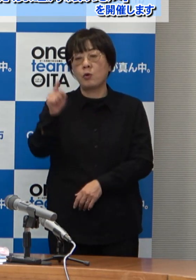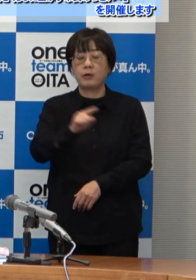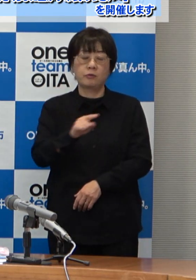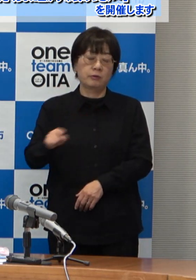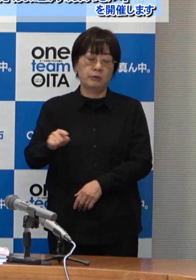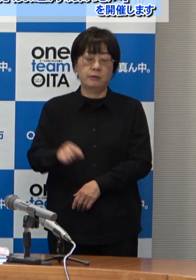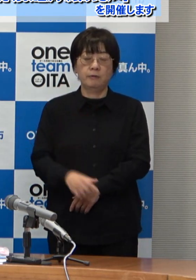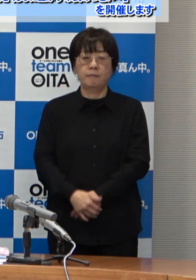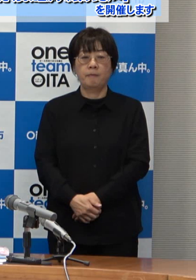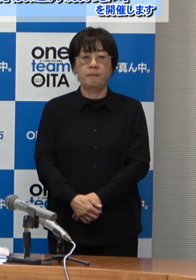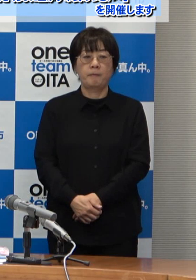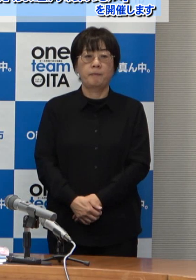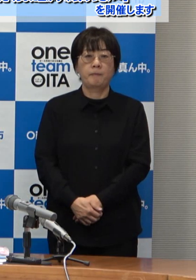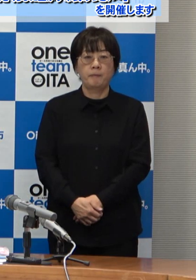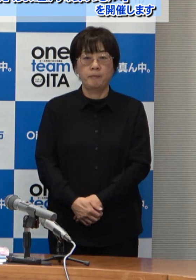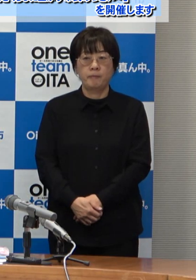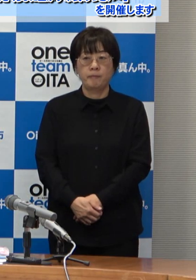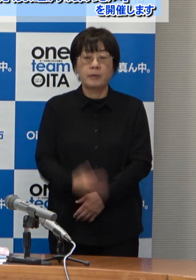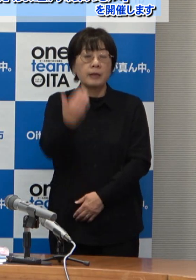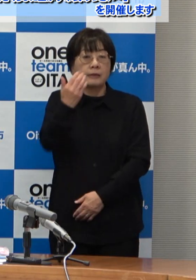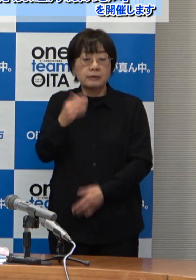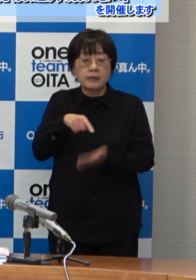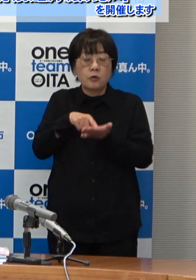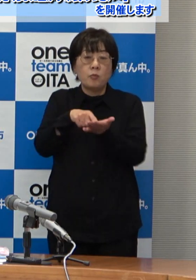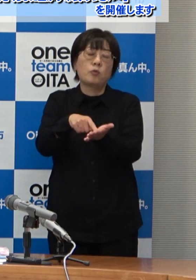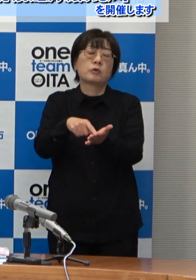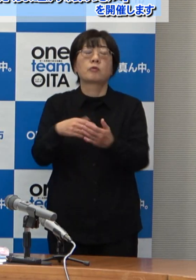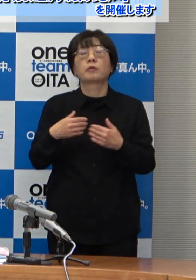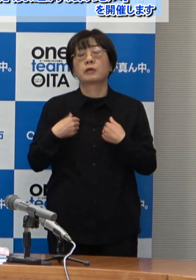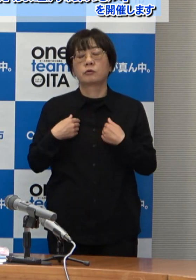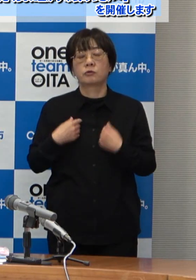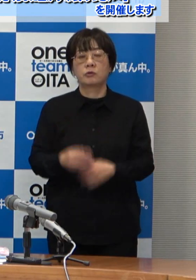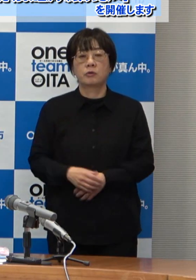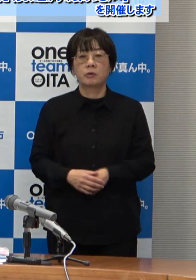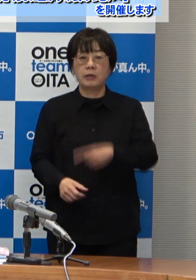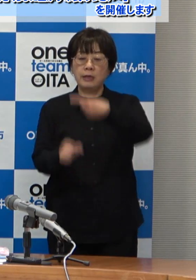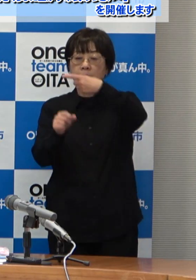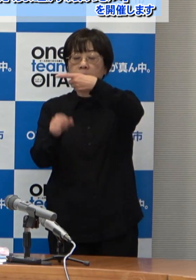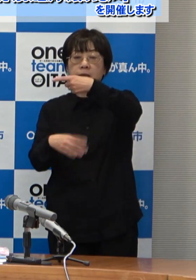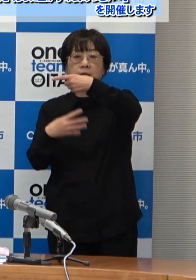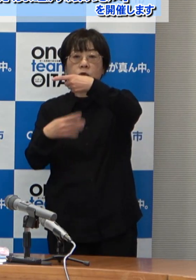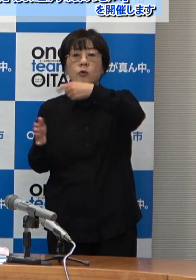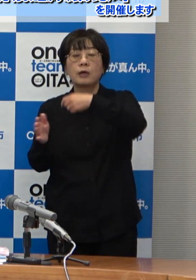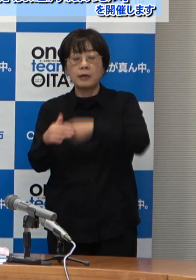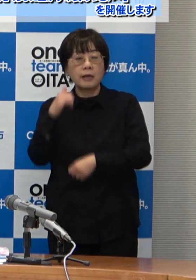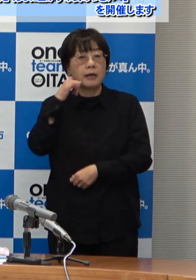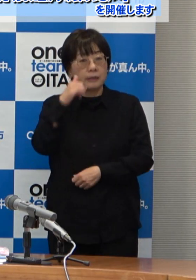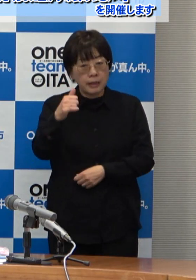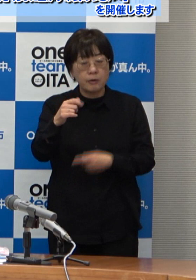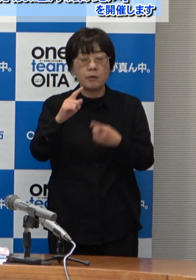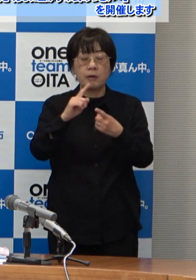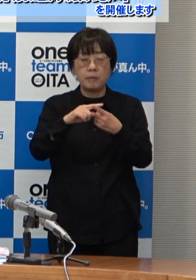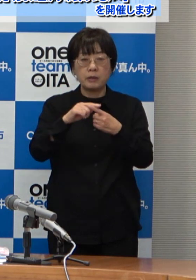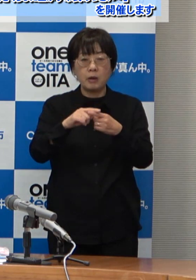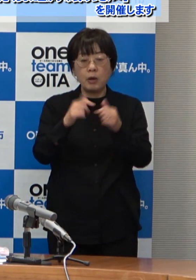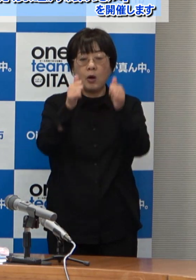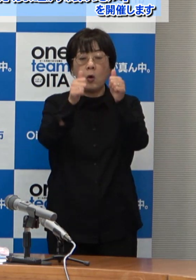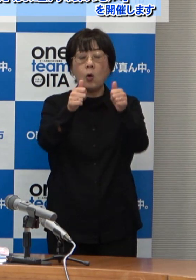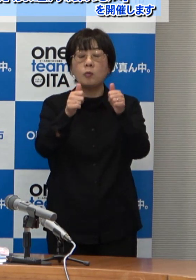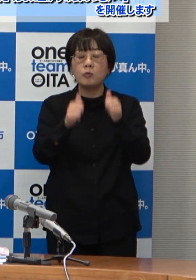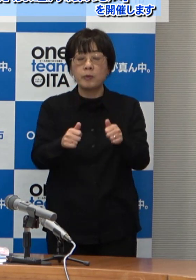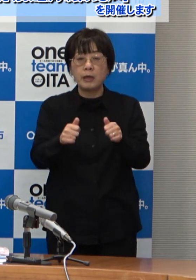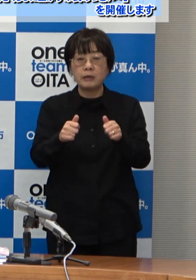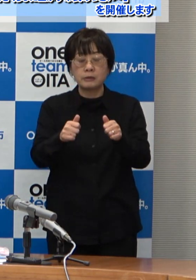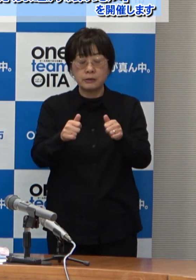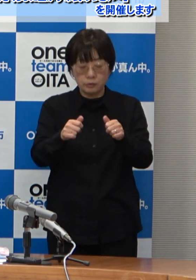うん事前の申し込みが必要になります1月4日から電話または大分市ホームページの専用